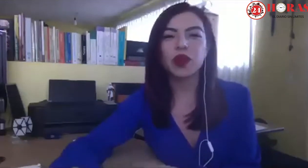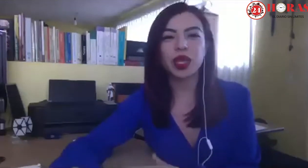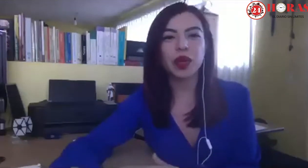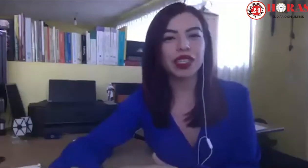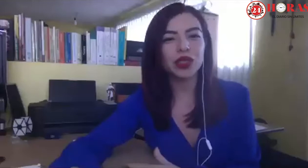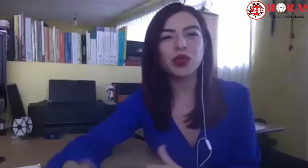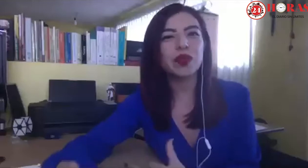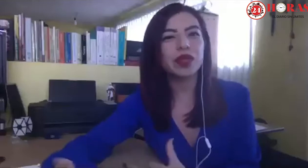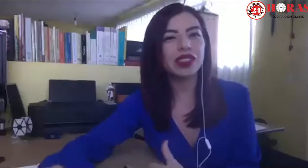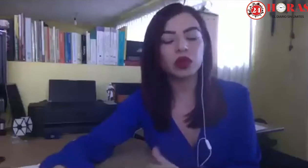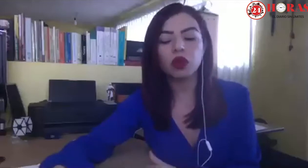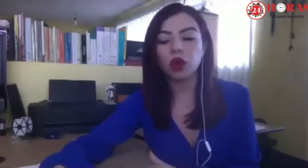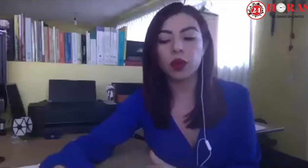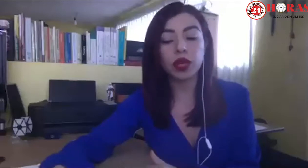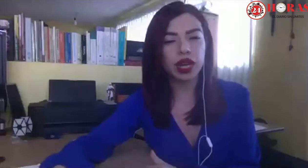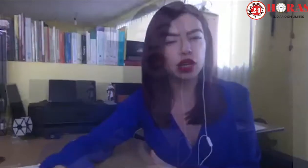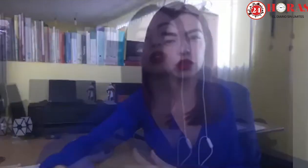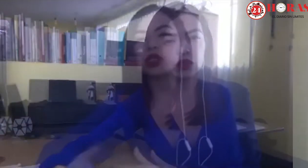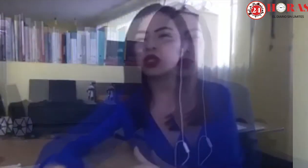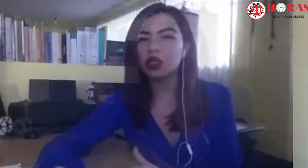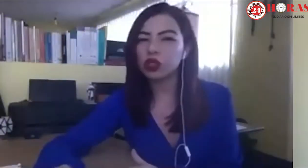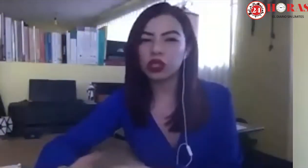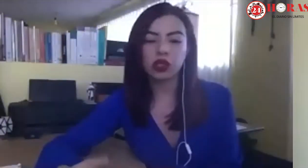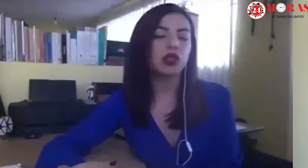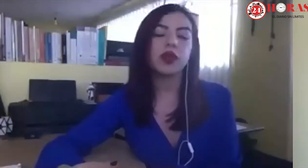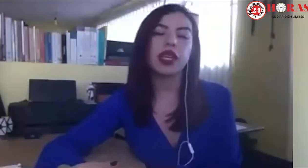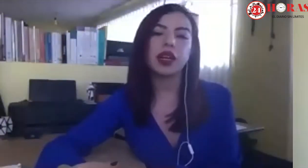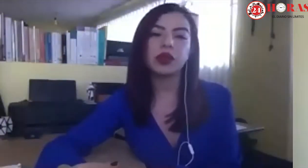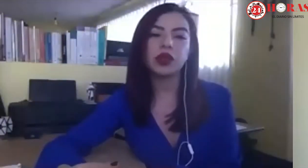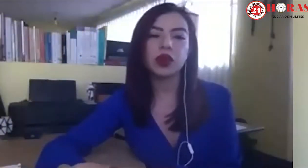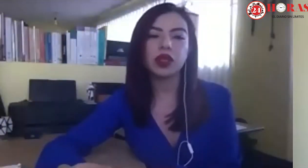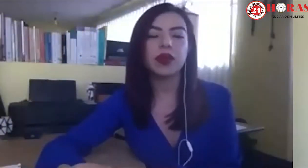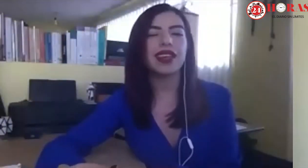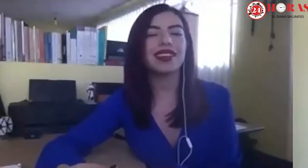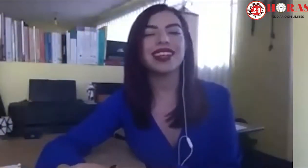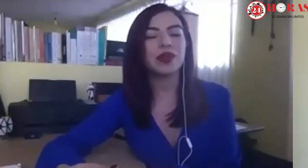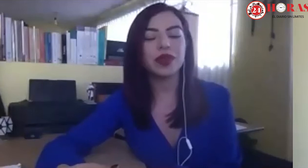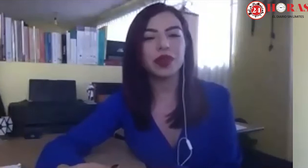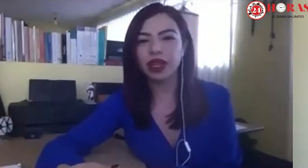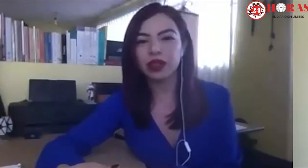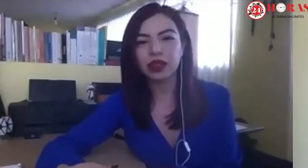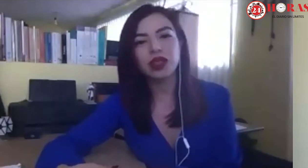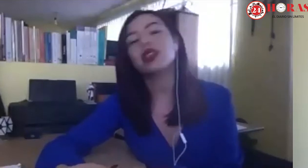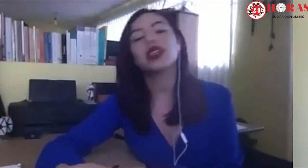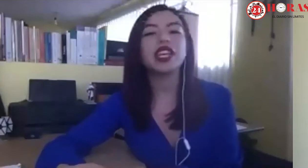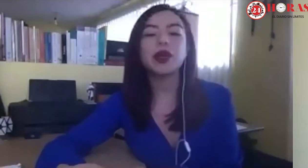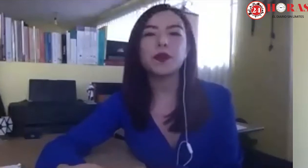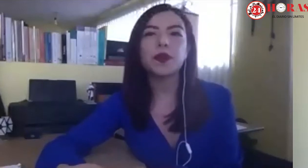como te había dicho, usualmente son como muy caros. Los costos que nosotros manejamos son de verdad increíblemente bajos.